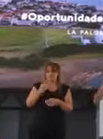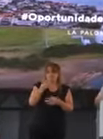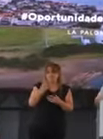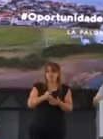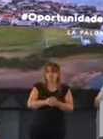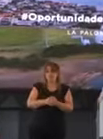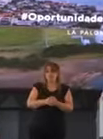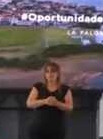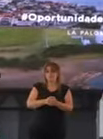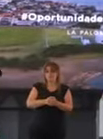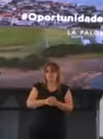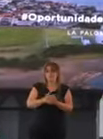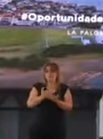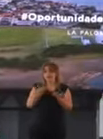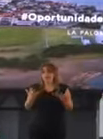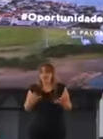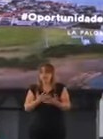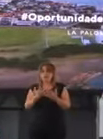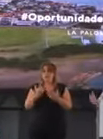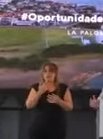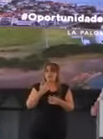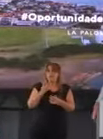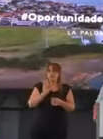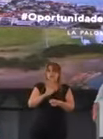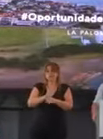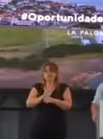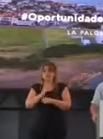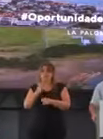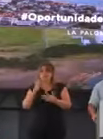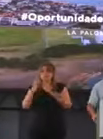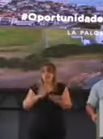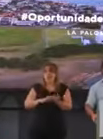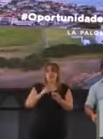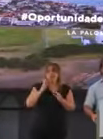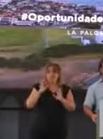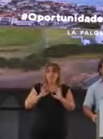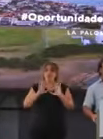El mínimo reflejo político, democrático, lo ha perdido.